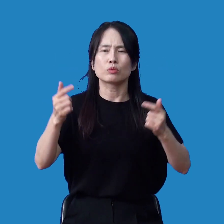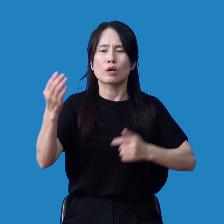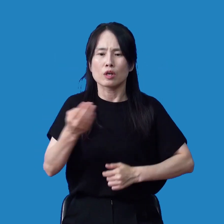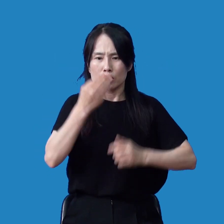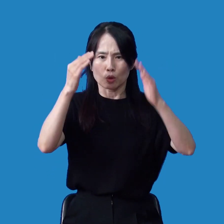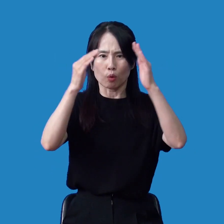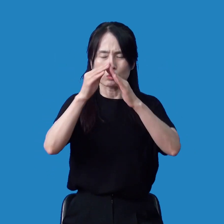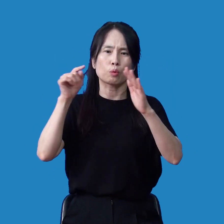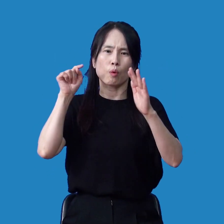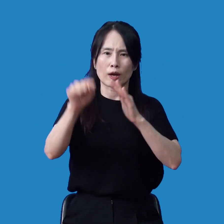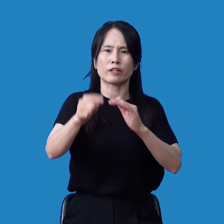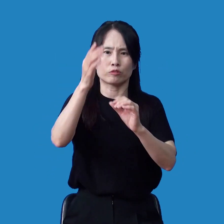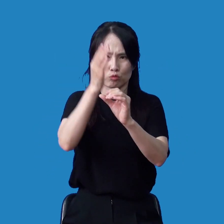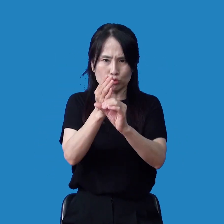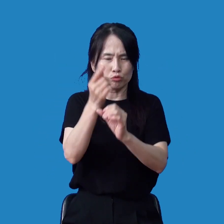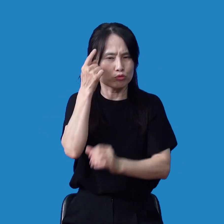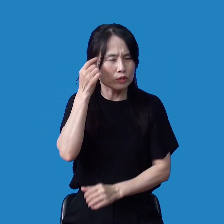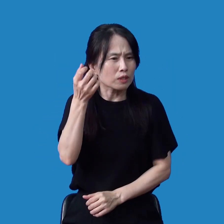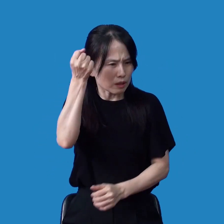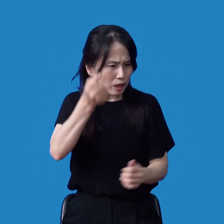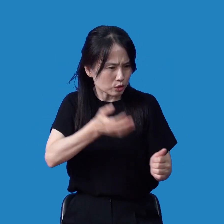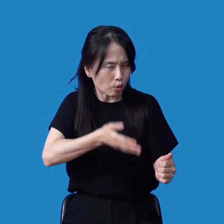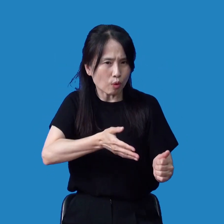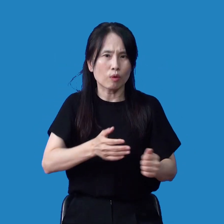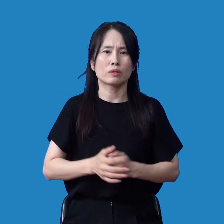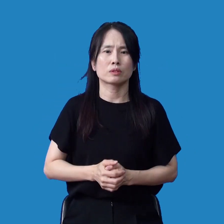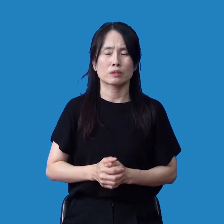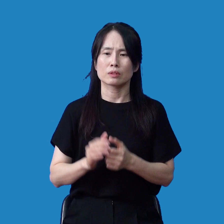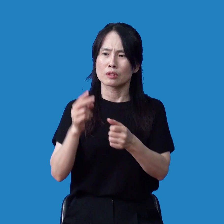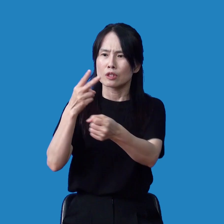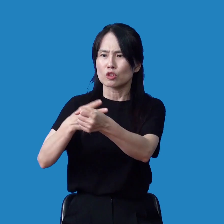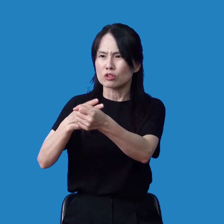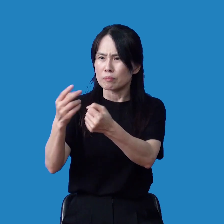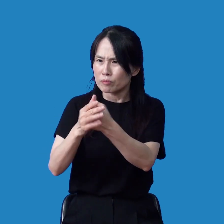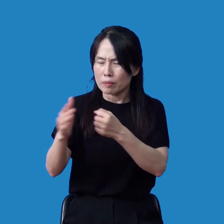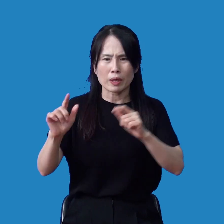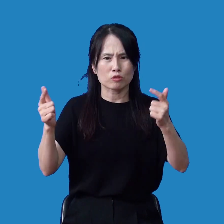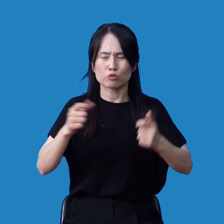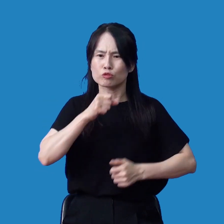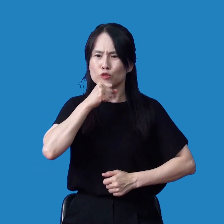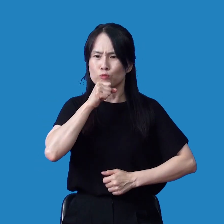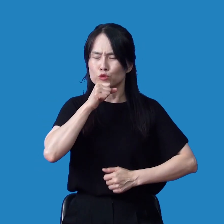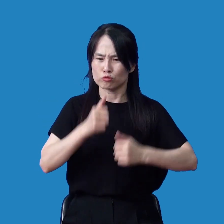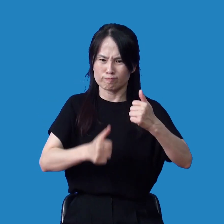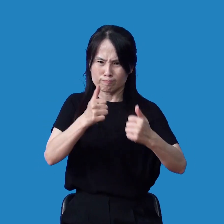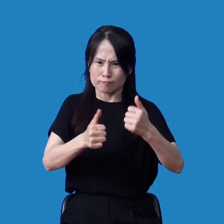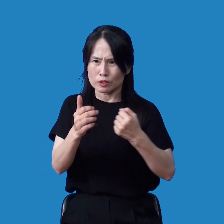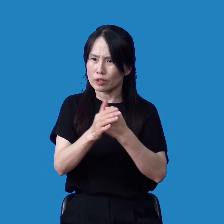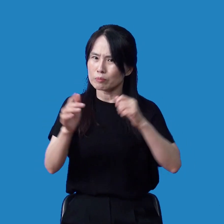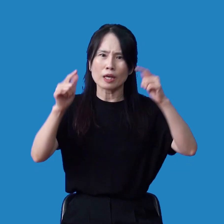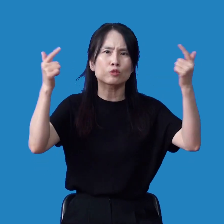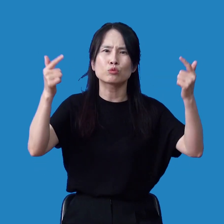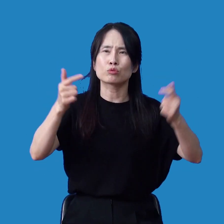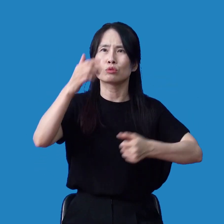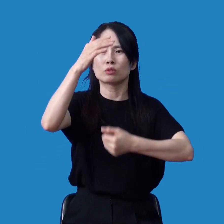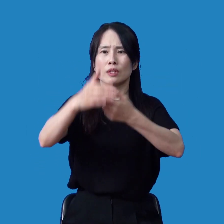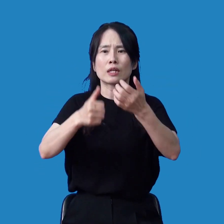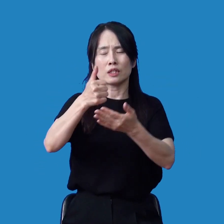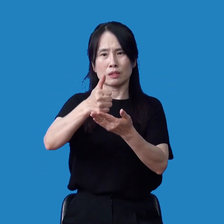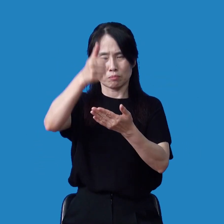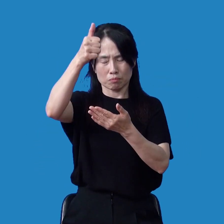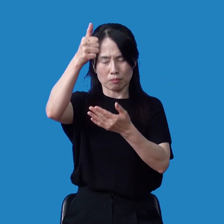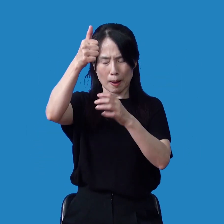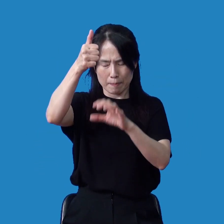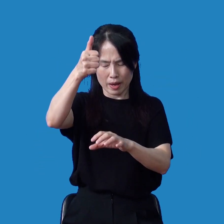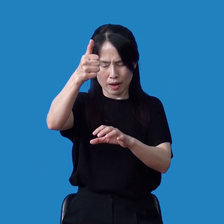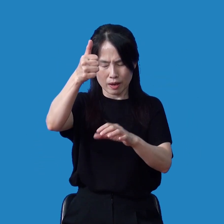생각하십시오. 그래서 선생님 때문에가 아니고 친구들 경쟁 때문이 아니고 하나님 앞에서